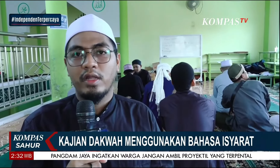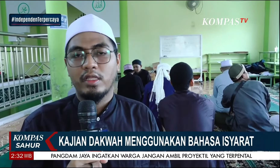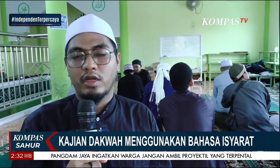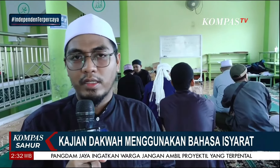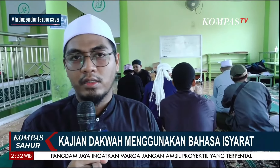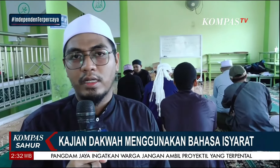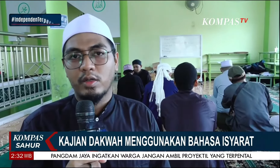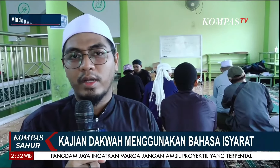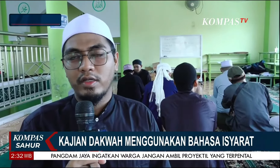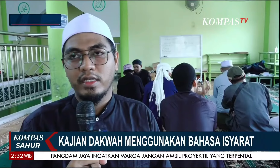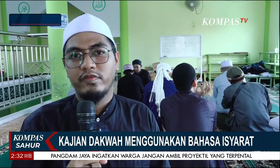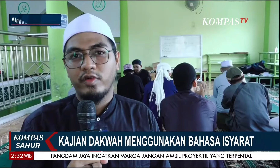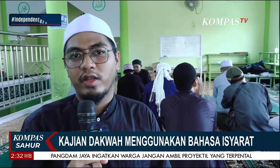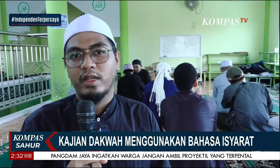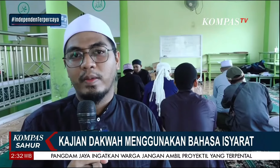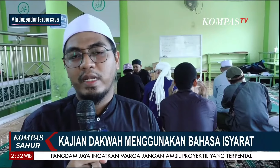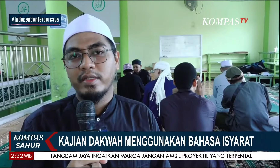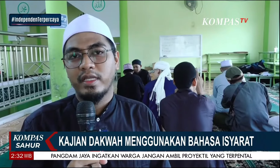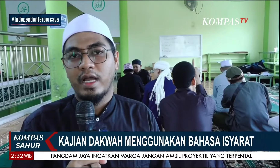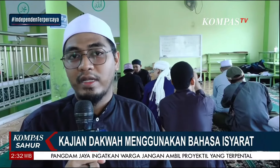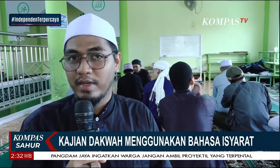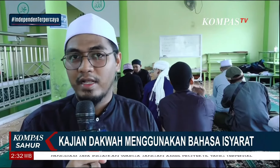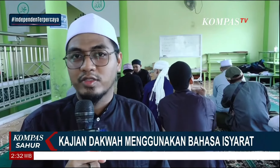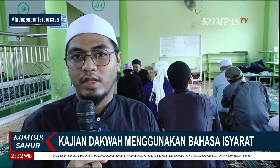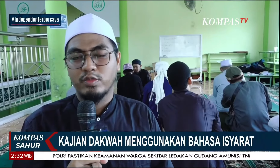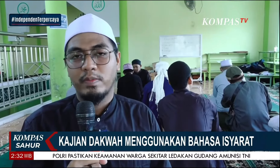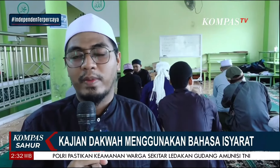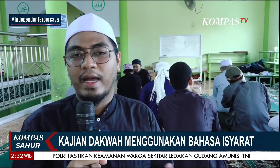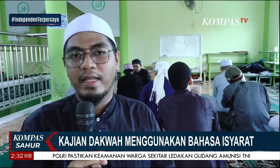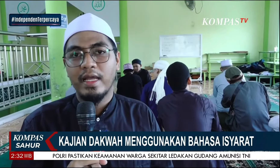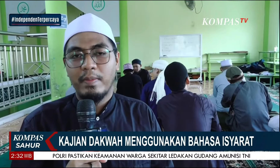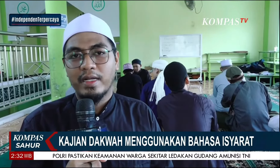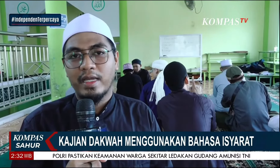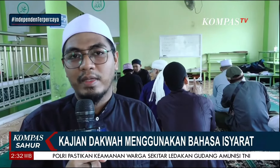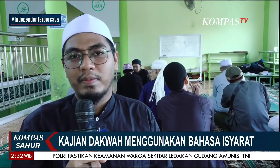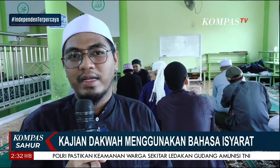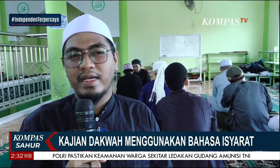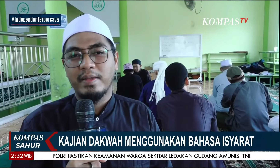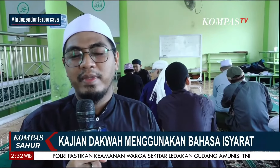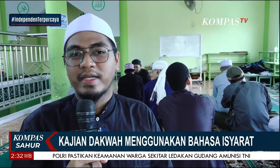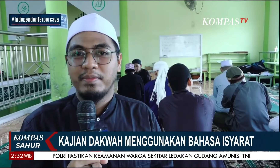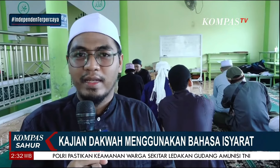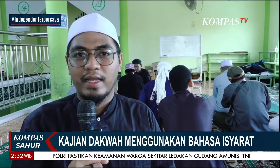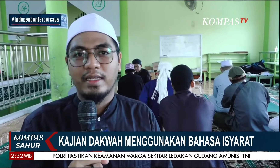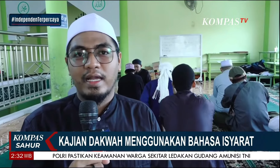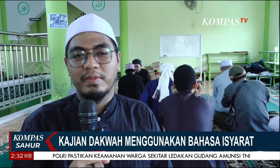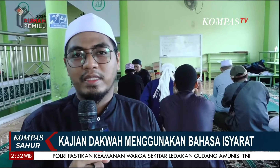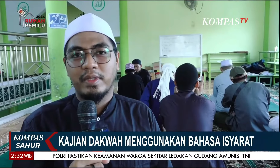bukan hanya Ramadan karena Ramadan ini full apa namanya amal ibadah Saleh semuanya berpahala maka kita memang le hmsimalkan agar teman-teman